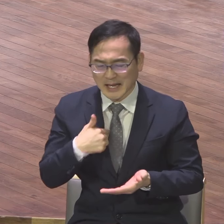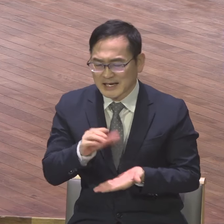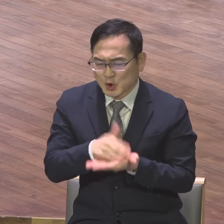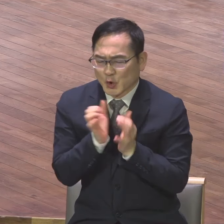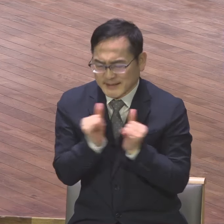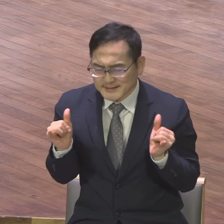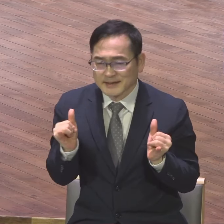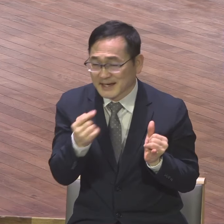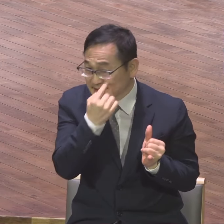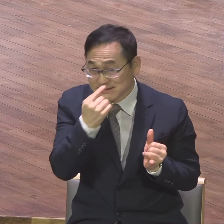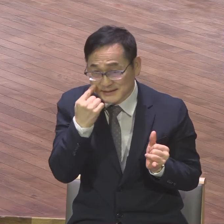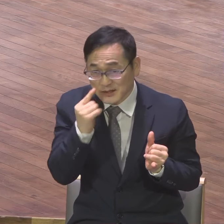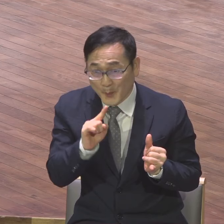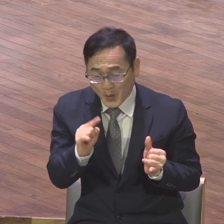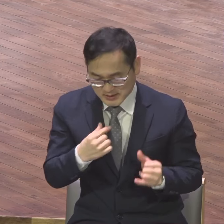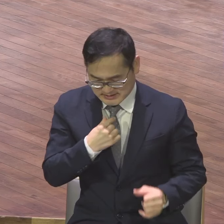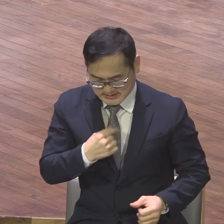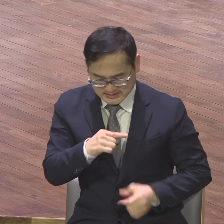아니라,